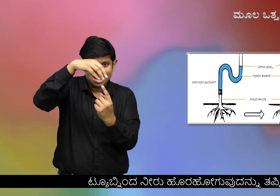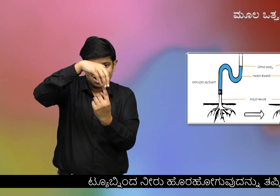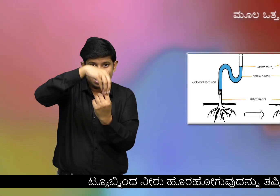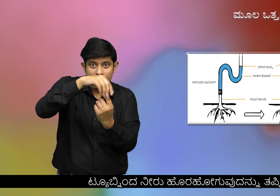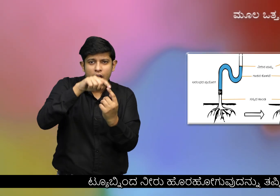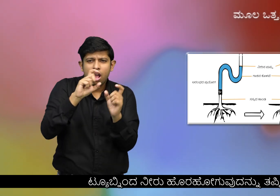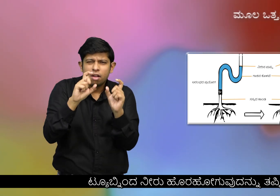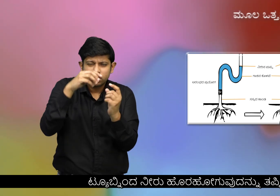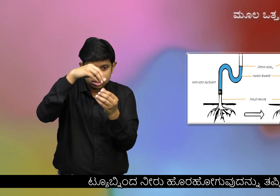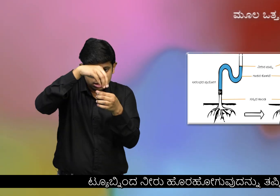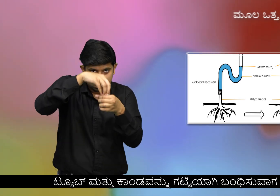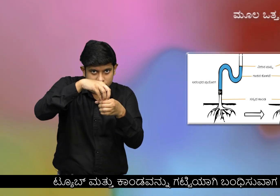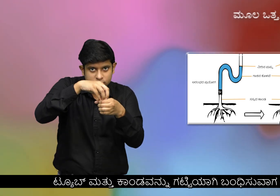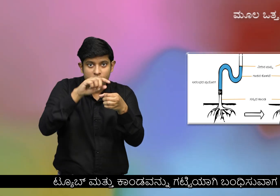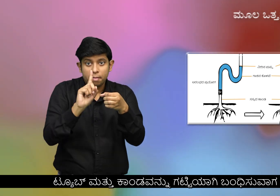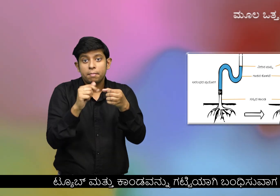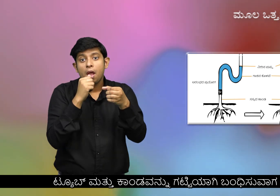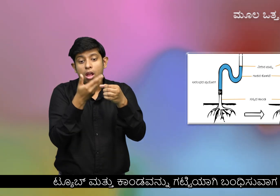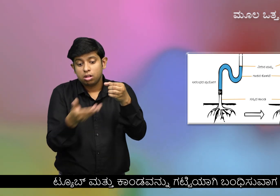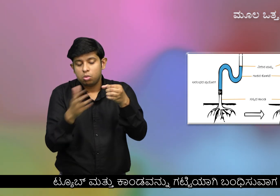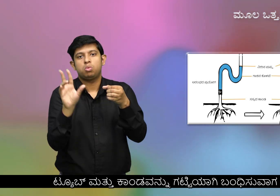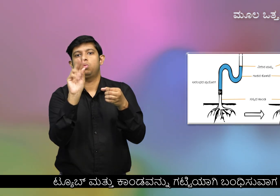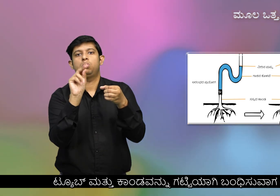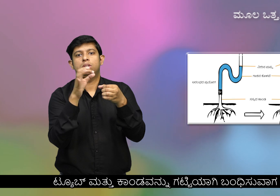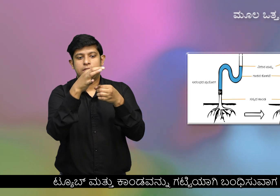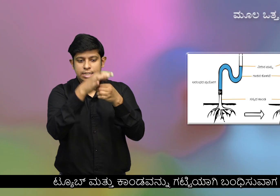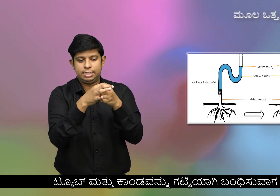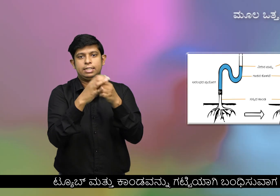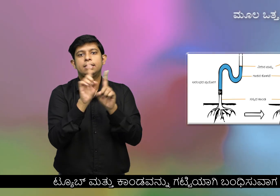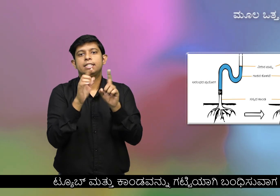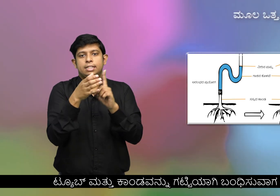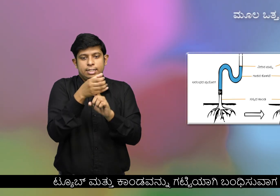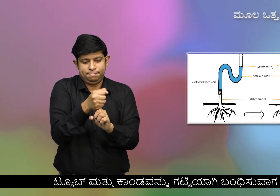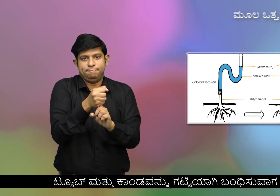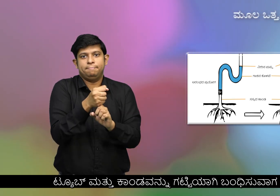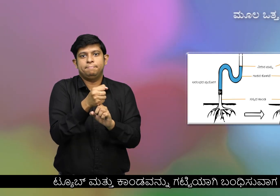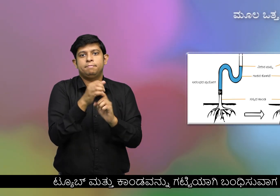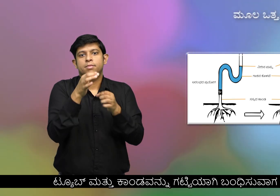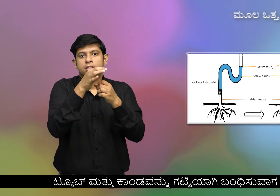ಹೊರಹೋಗುವುದನ್ನು ತಪ್ಪಿಸಲು ಟ್ಯೂಬ್ ಮತ್ತು ಕಾಂಡವನ್ನು ಗಟ್ಟಿಯಾಗಿ ಬಂಧಿಸುವಾಗ ಕಾಳಜಿ ವಹಿಸಿ.